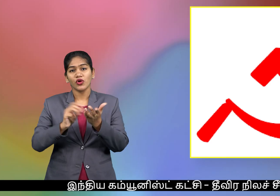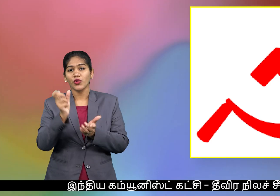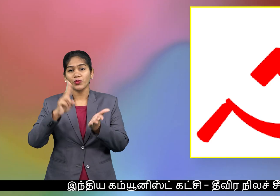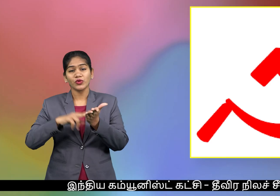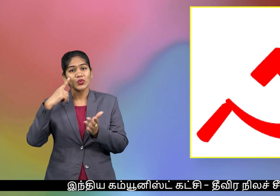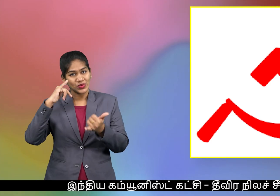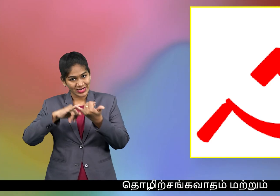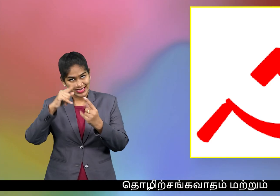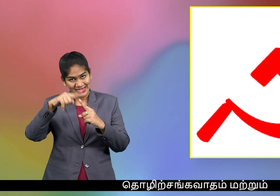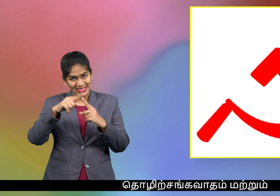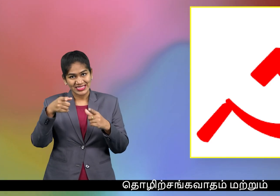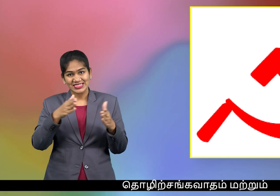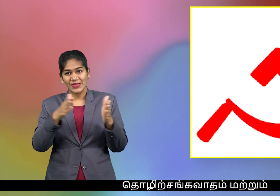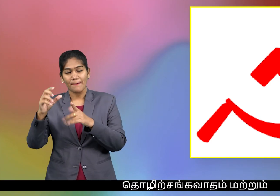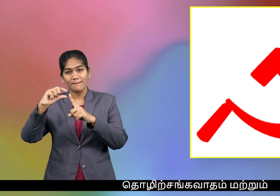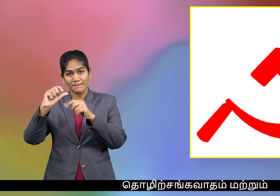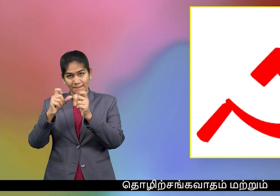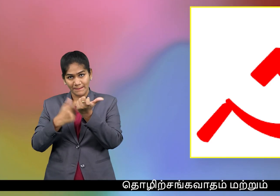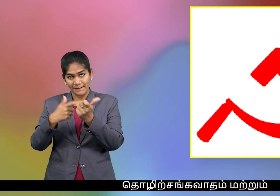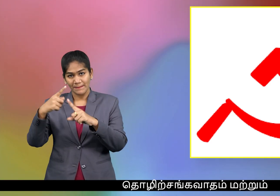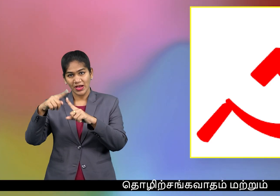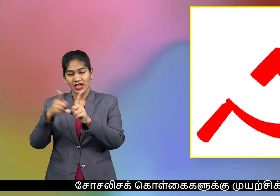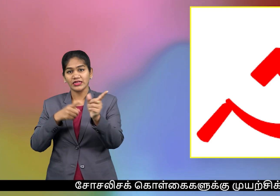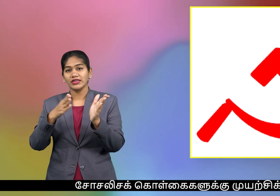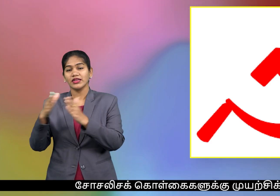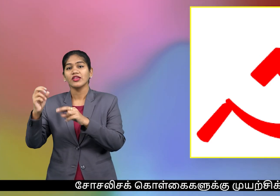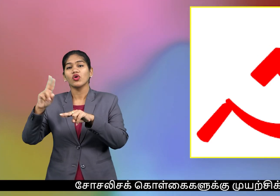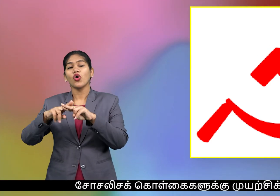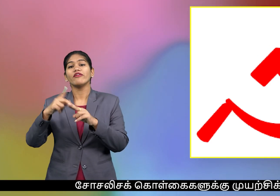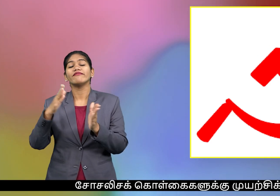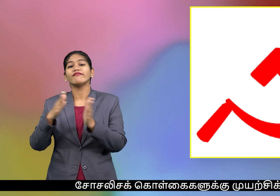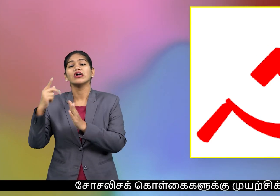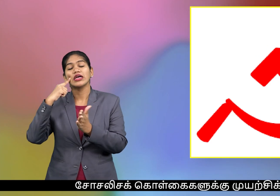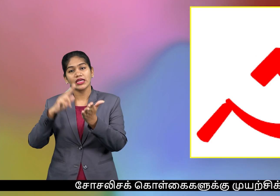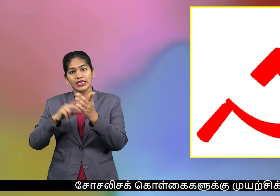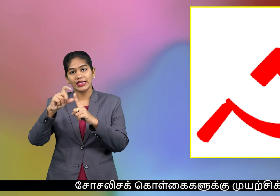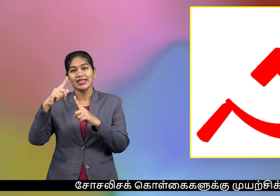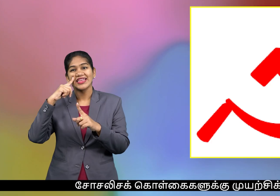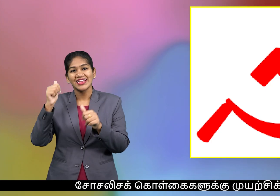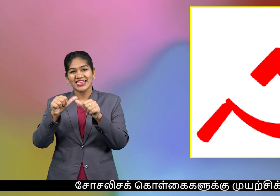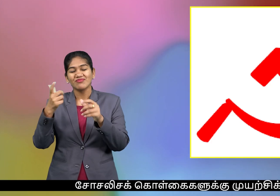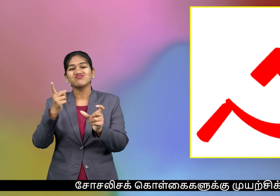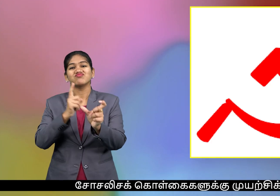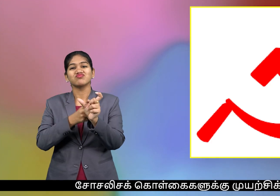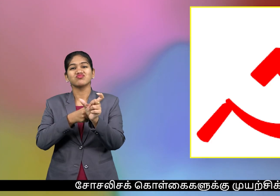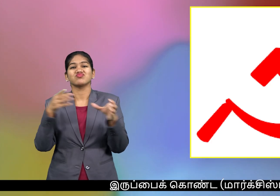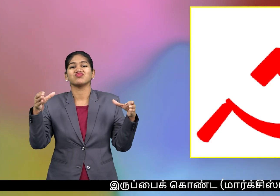சீர்திருத்தங்கள், தொழிற்சங்கவாதம் மற்றும் சோஷலிச கொள்கைகளுக்கு முயற்சிக்கும் தேசிய இருப்பை